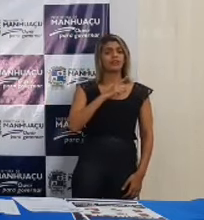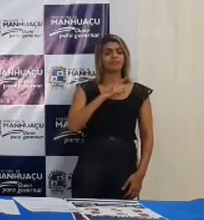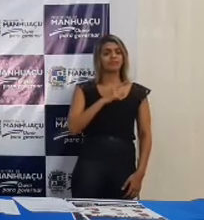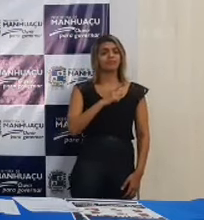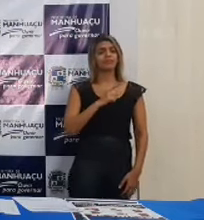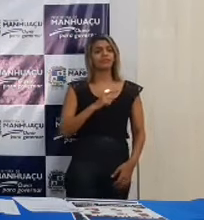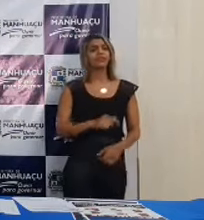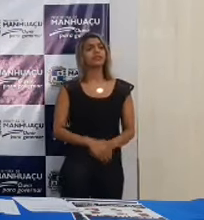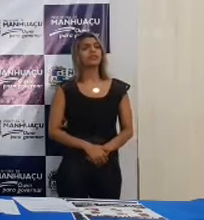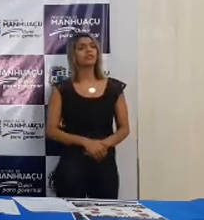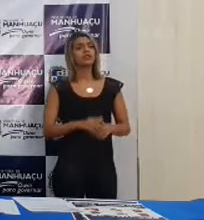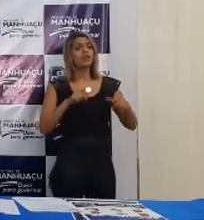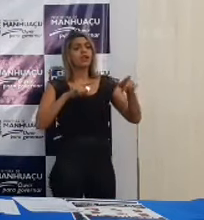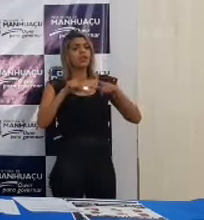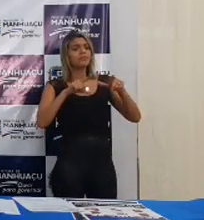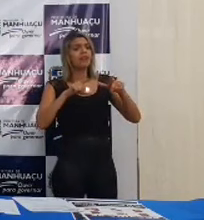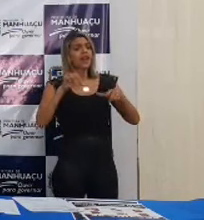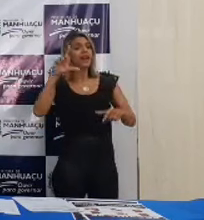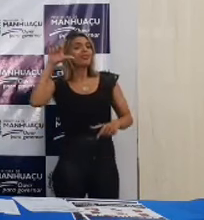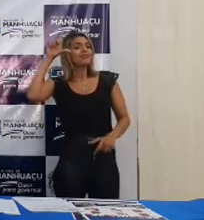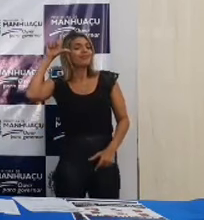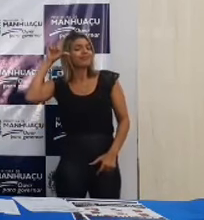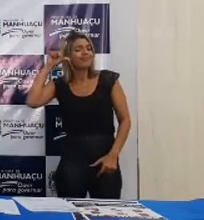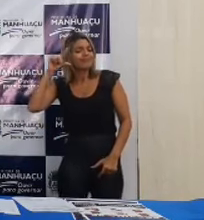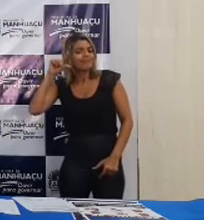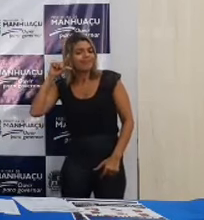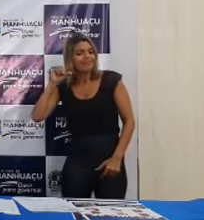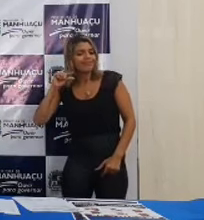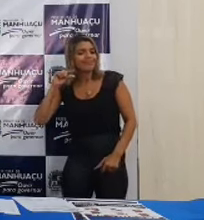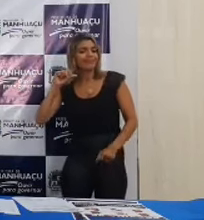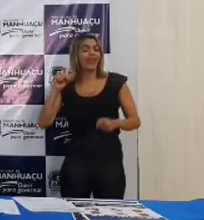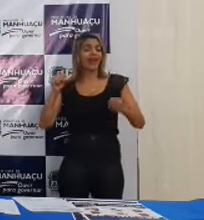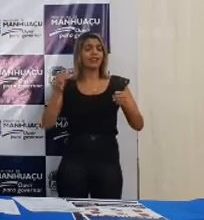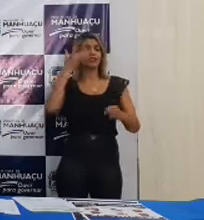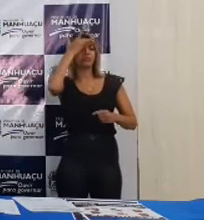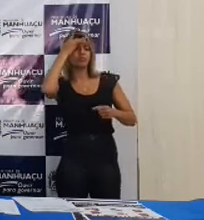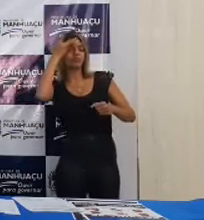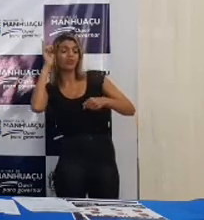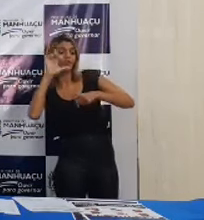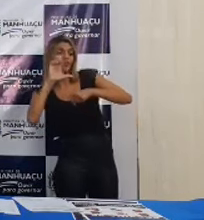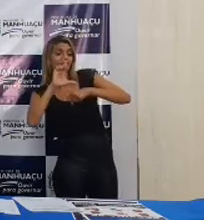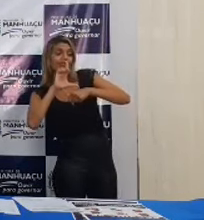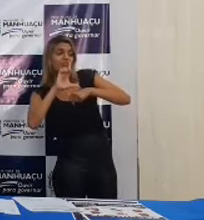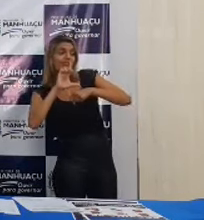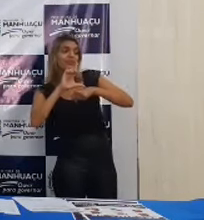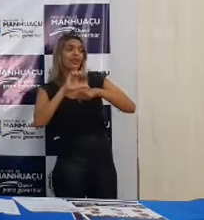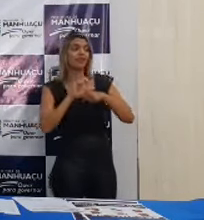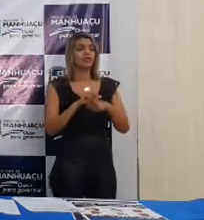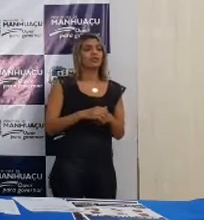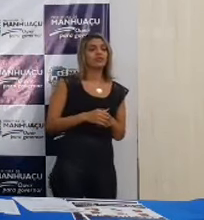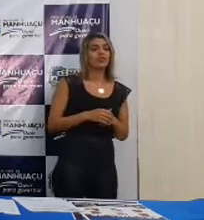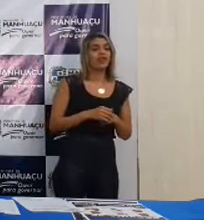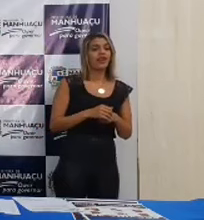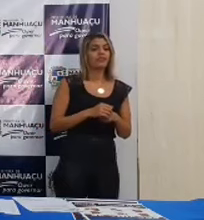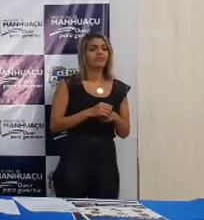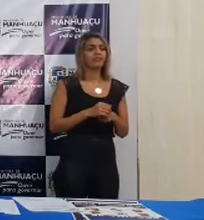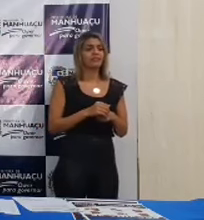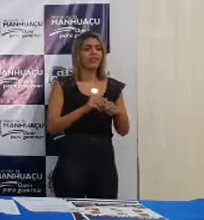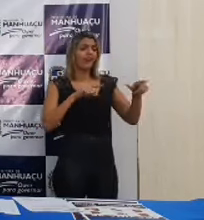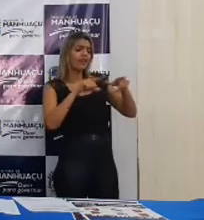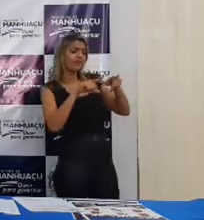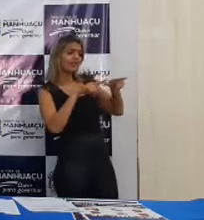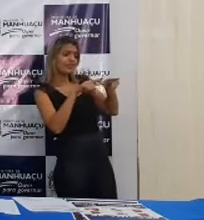conjunto para reduzir isso. Aquilo que eu acabei de comentar até com o Claeto, se a pessoa está trabalhando interno, escondido, ela vai